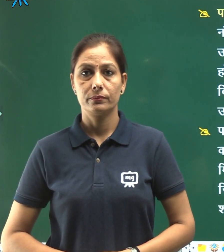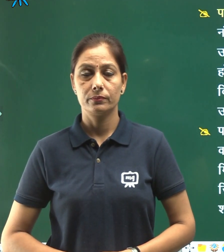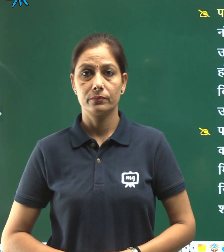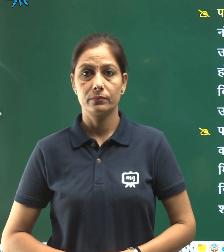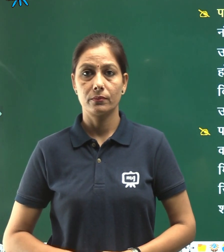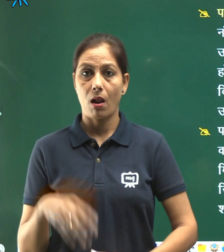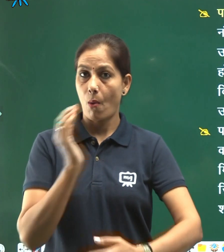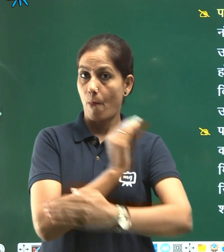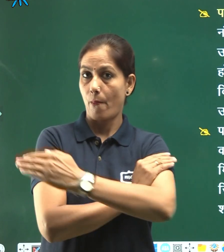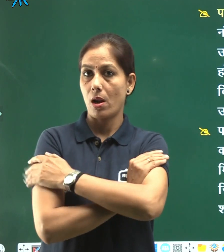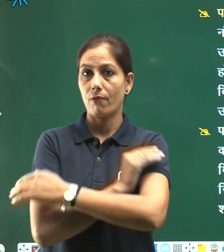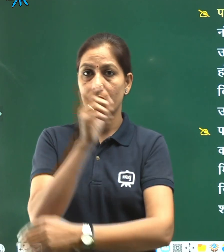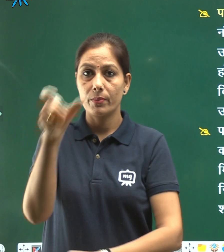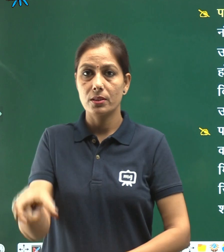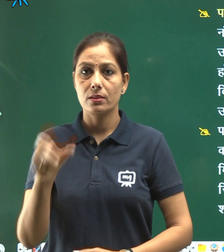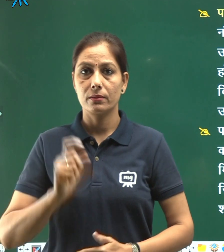पहलवान